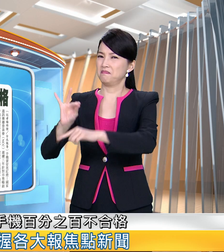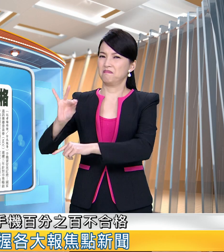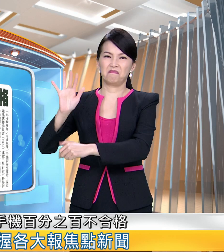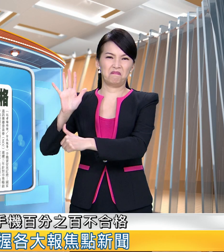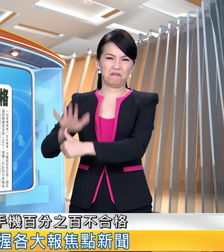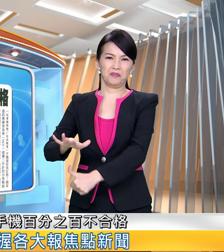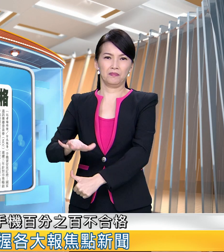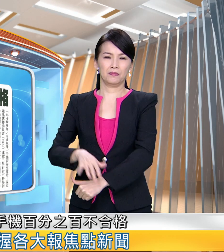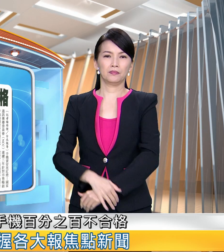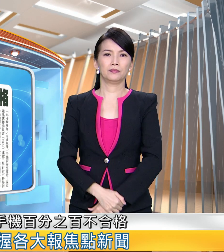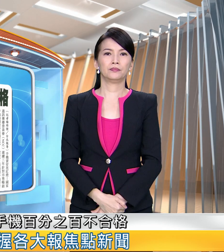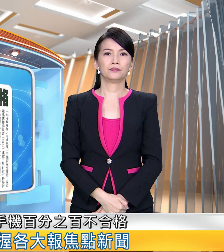合格。